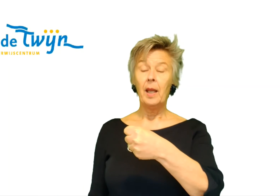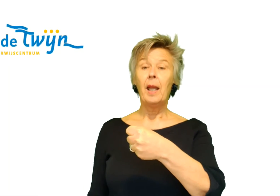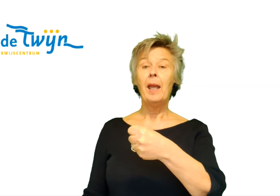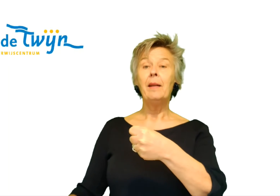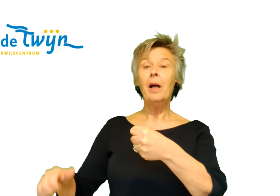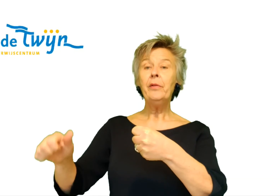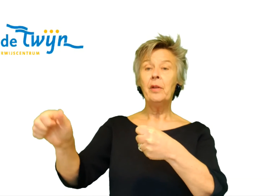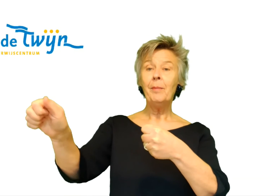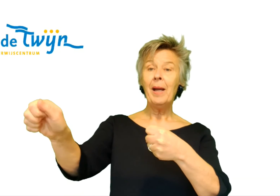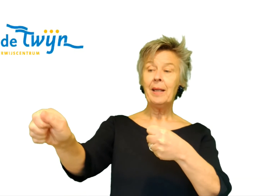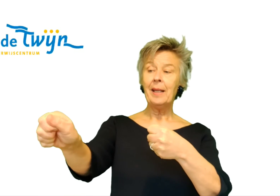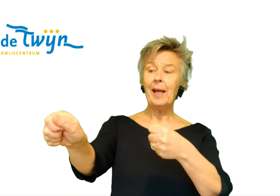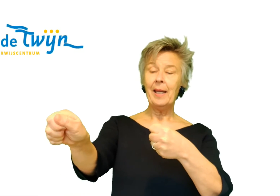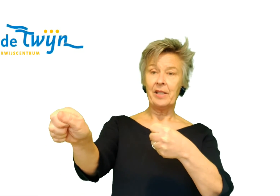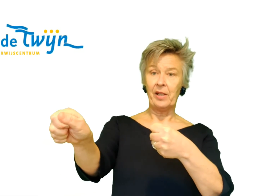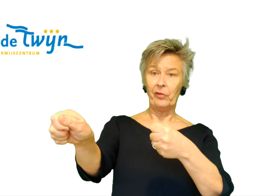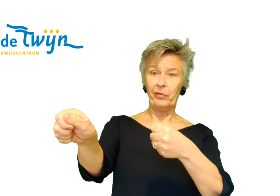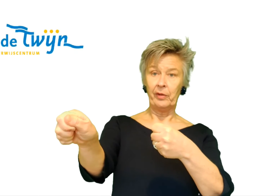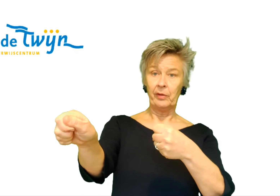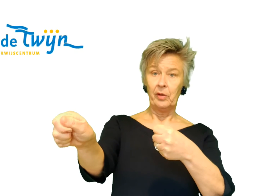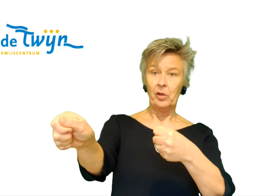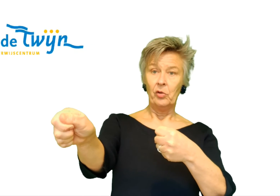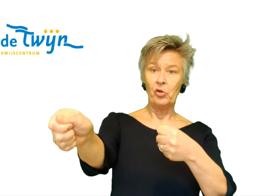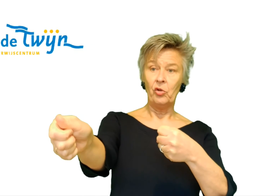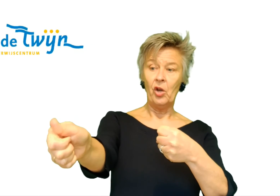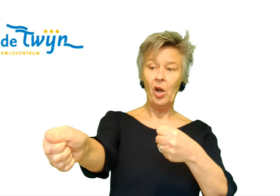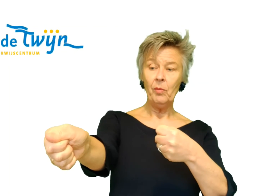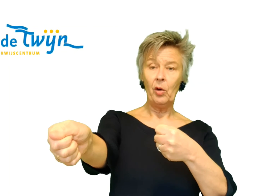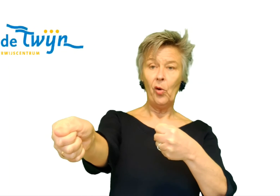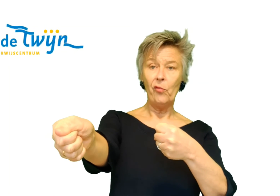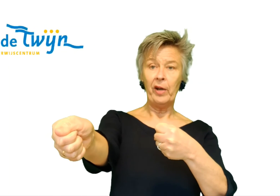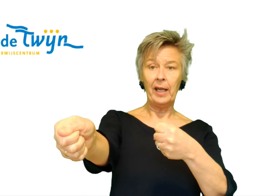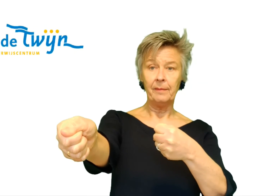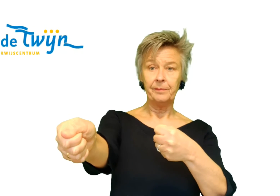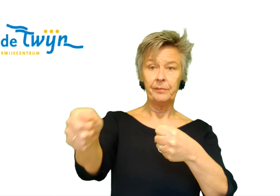En de andere maak je een AS-hand van. Dus de duim eroverheen.